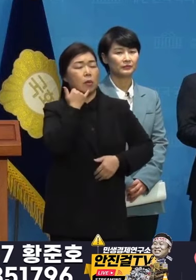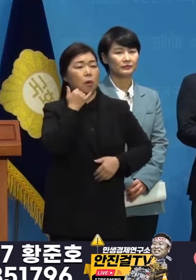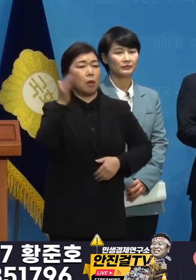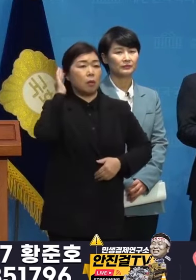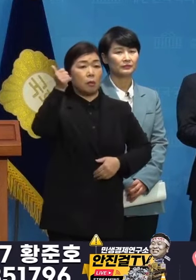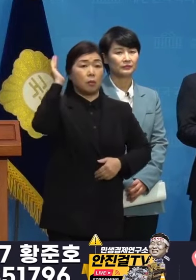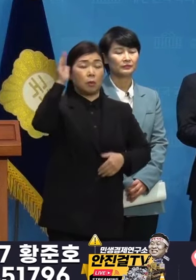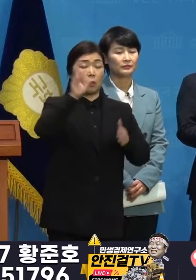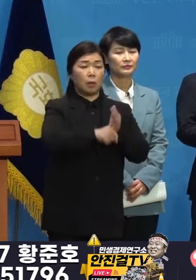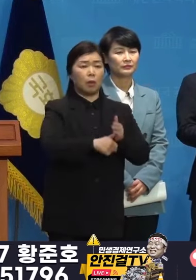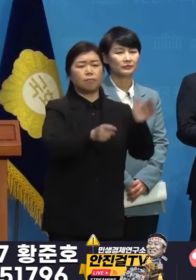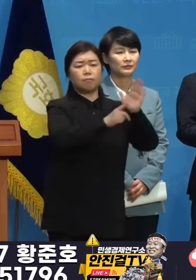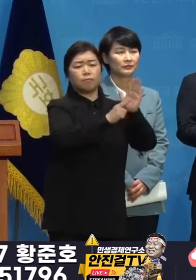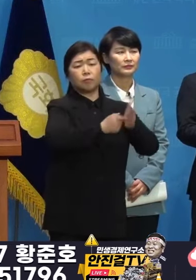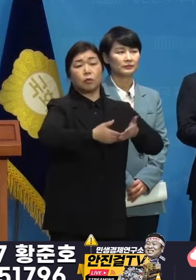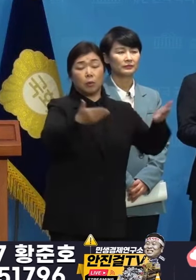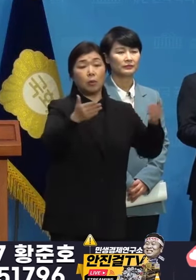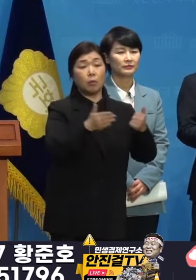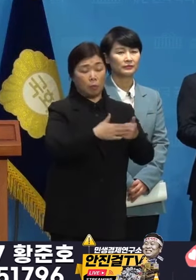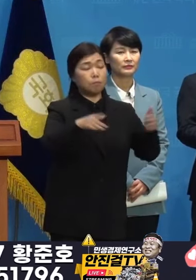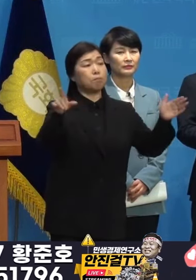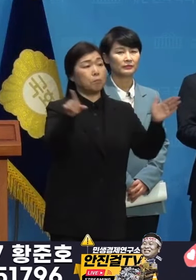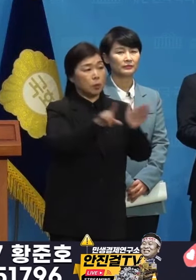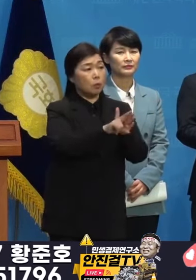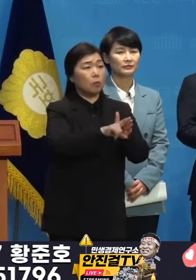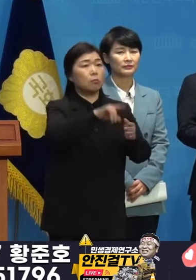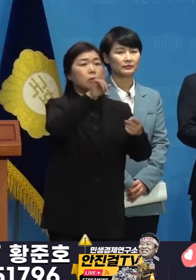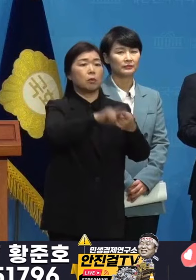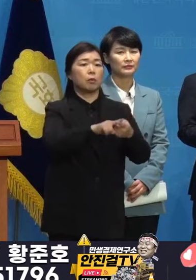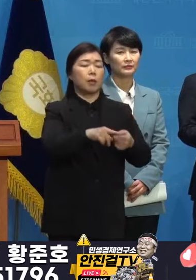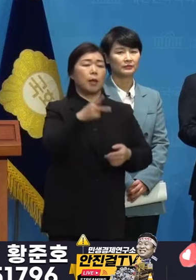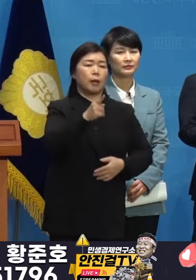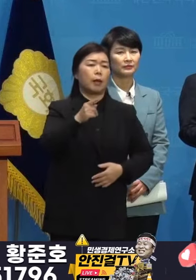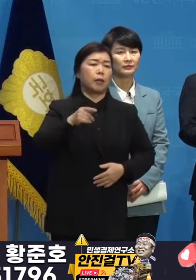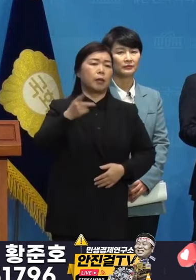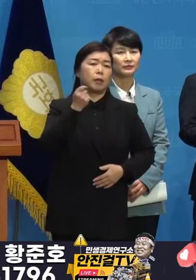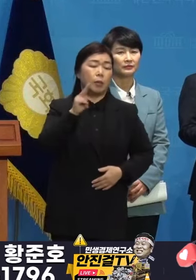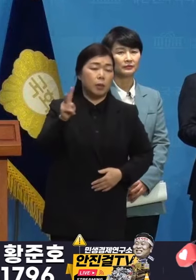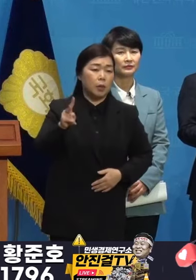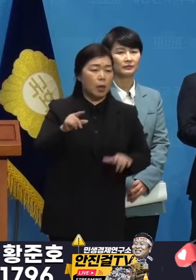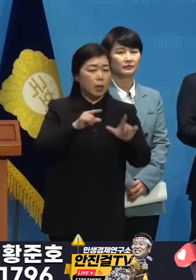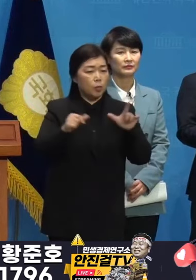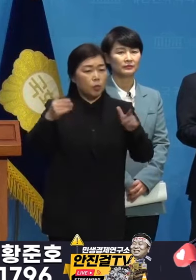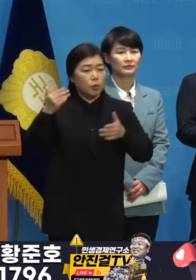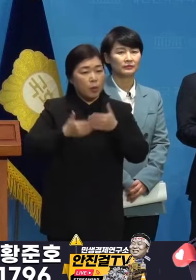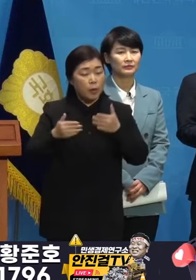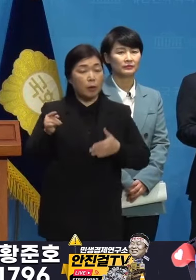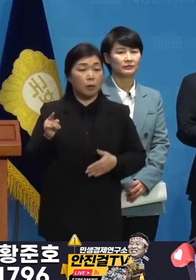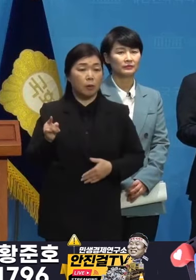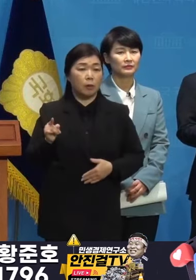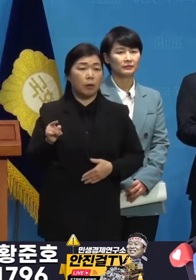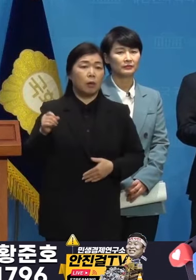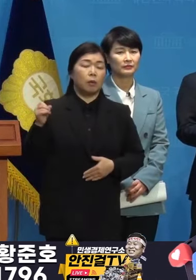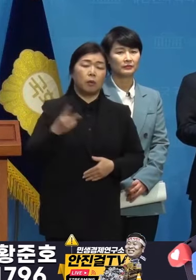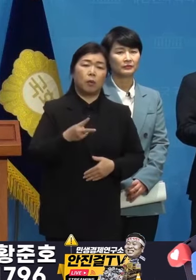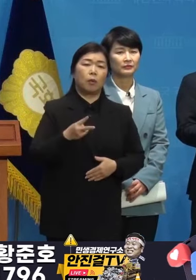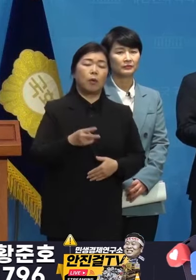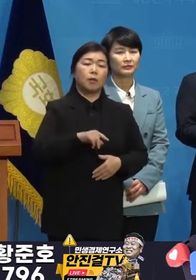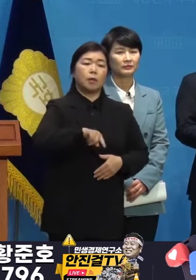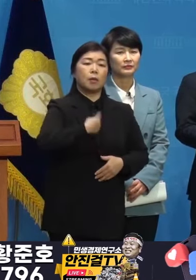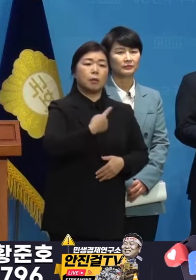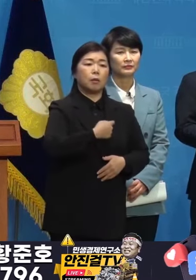SNL 했죠 그래서 기건 그건 믿고 KTV 일부 영상을 또는 이분들이